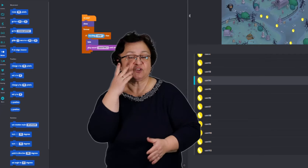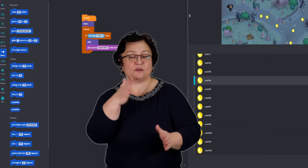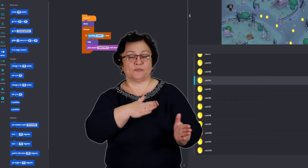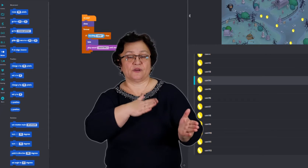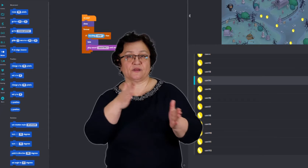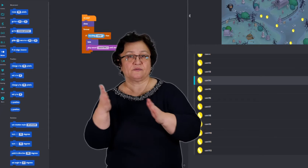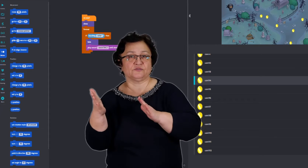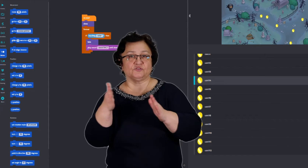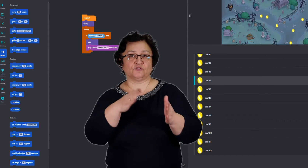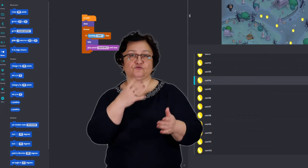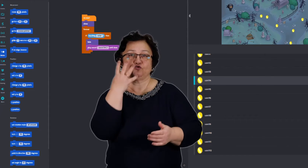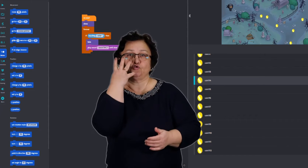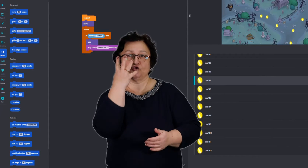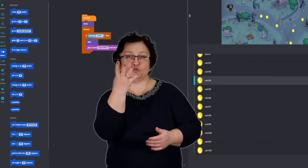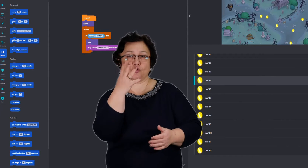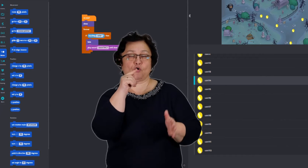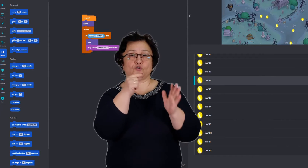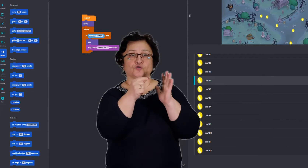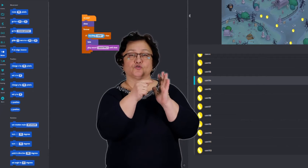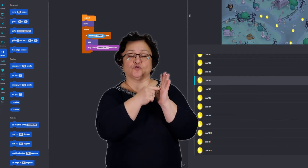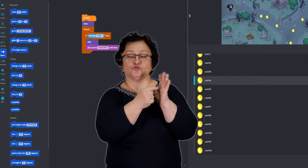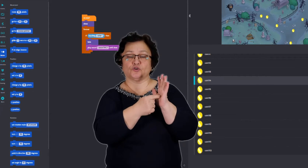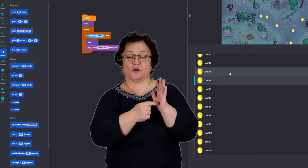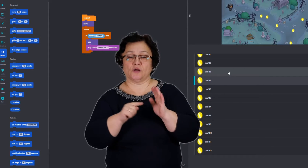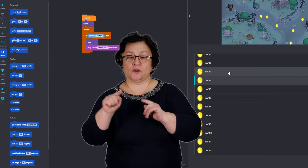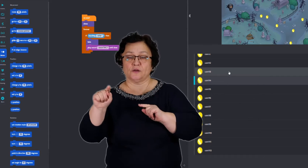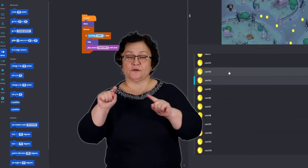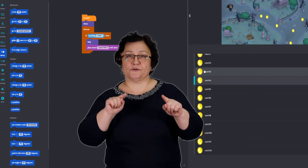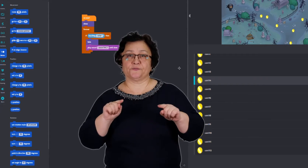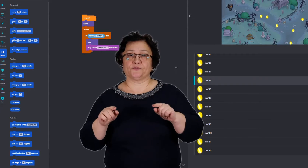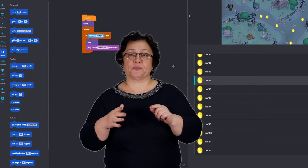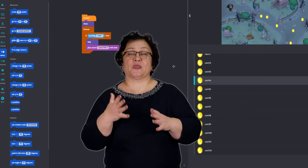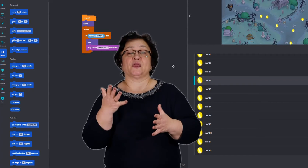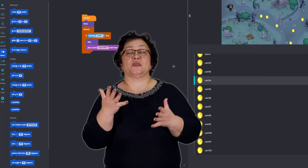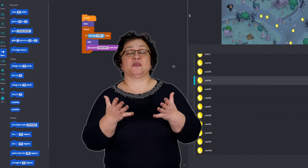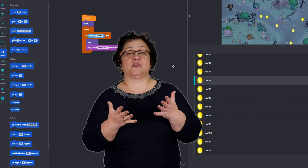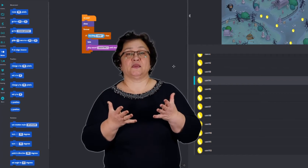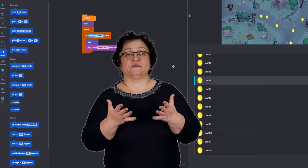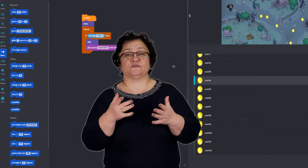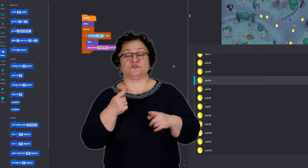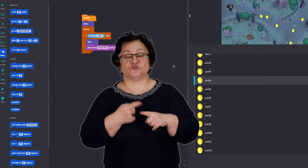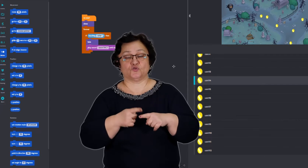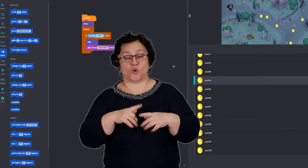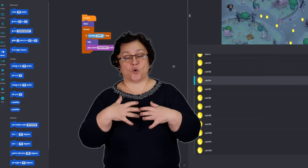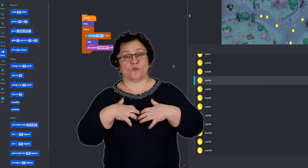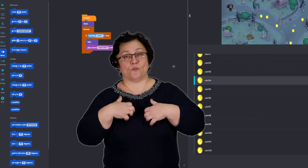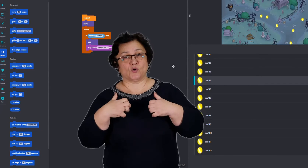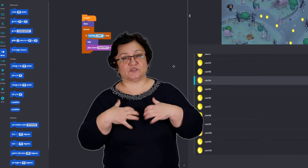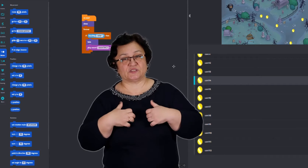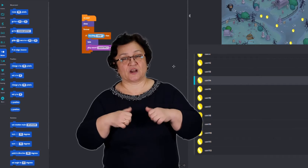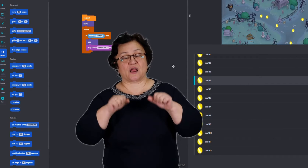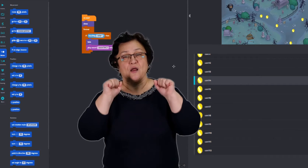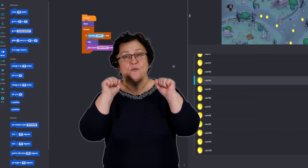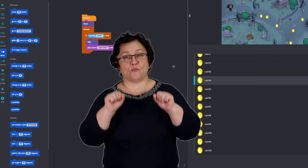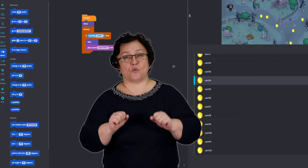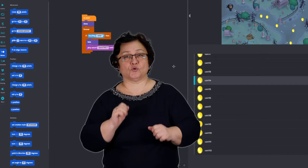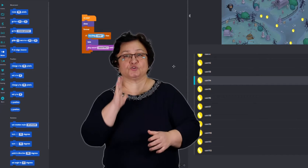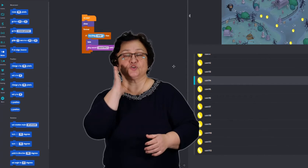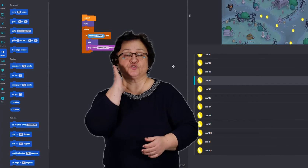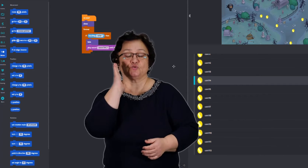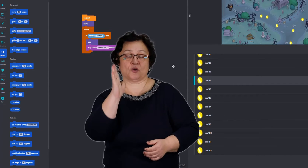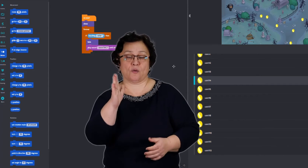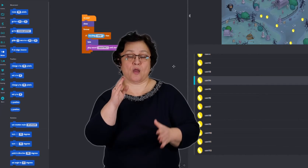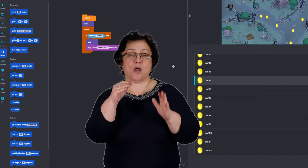завжди переміщуватися по цих чотирьох точках. І в цього монстрика